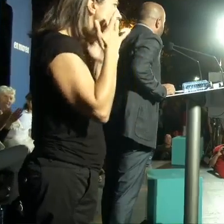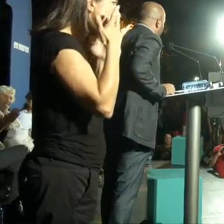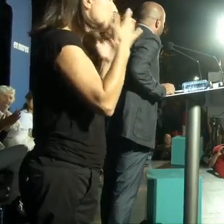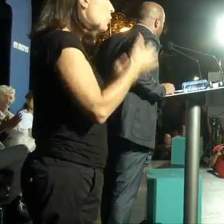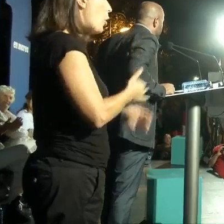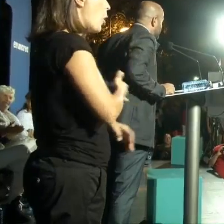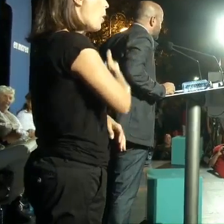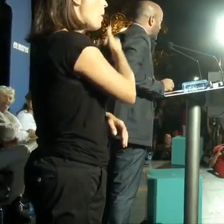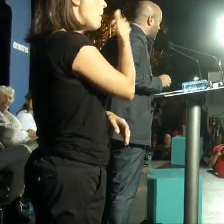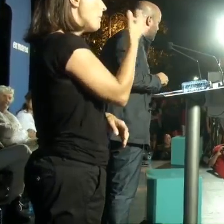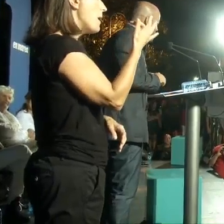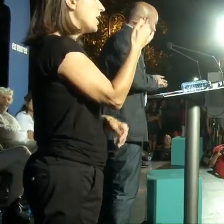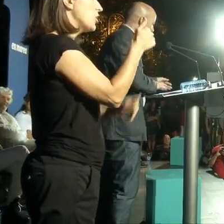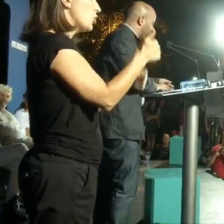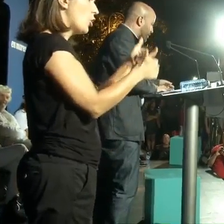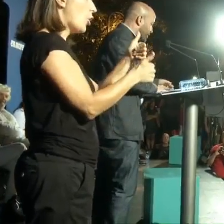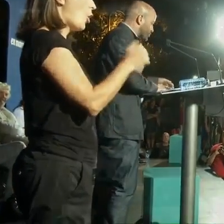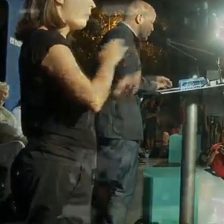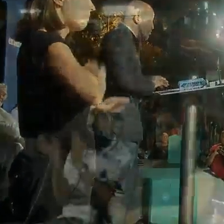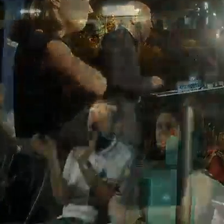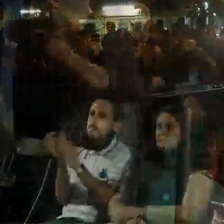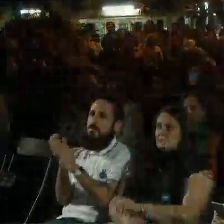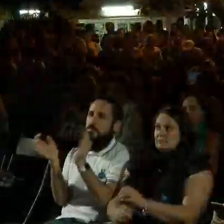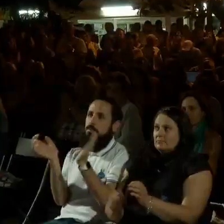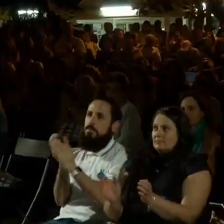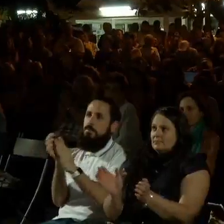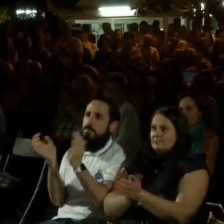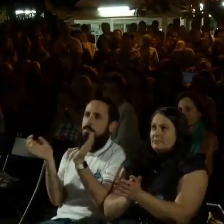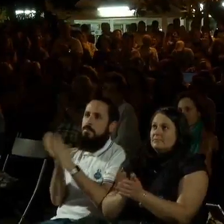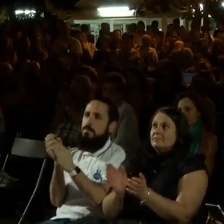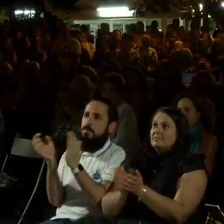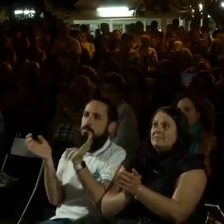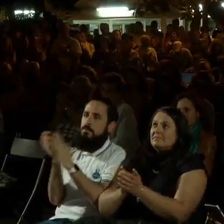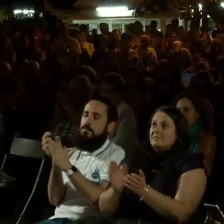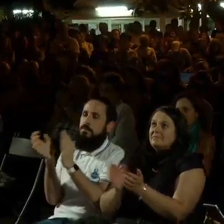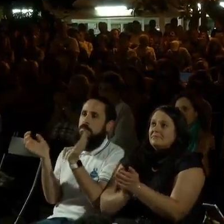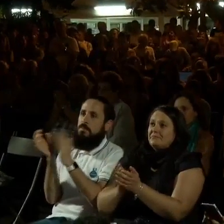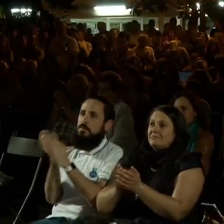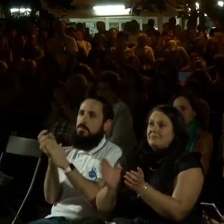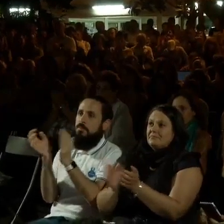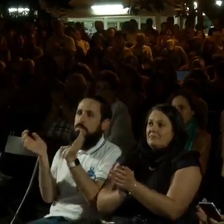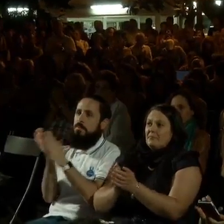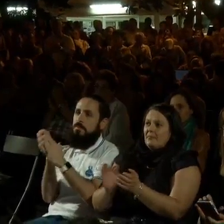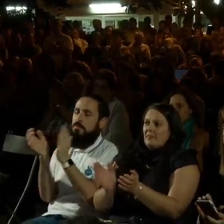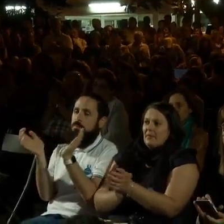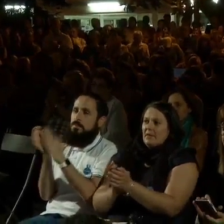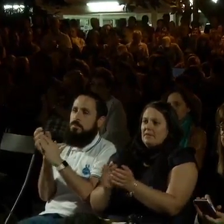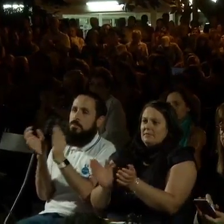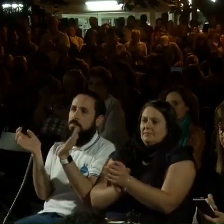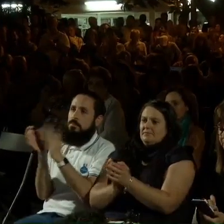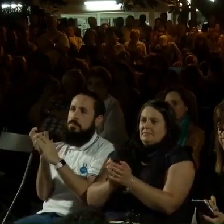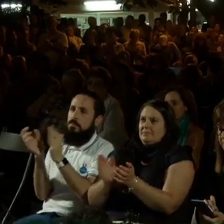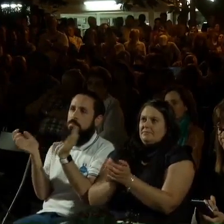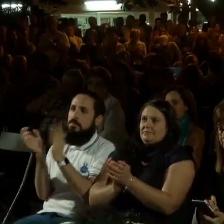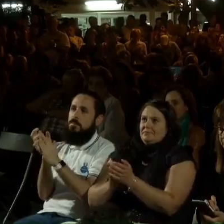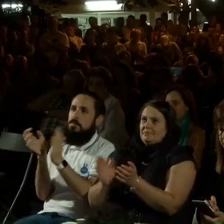da competencia, porque saber que xente sin vivenda, para xente